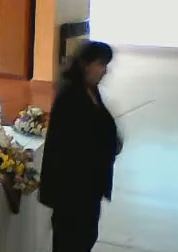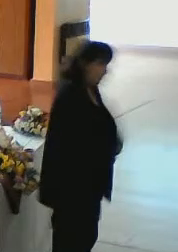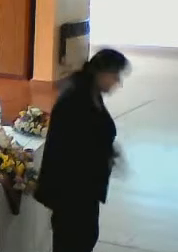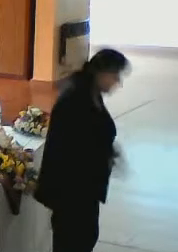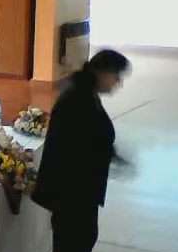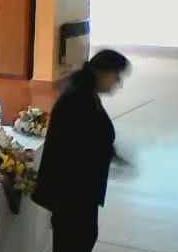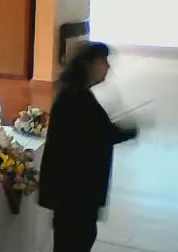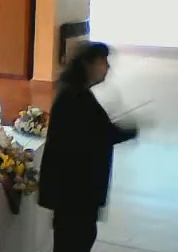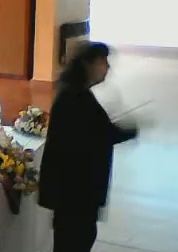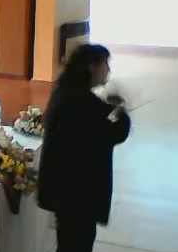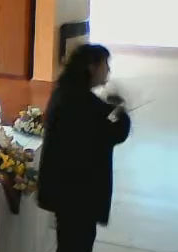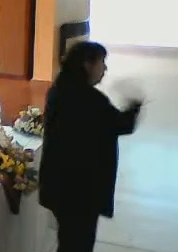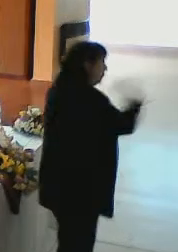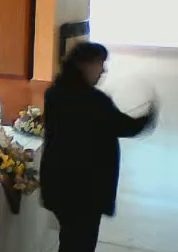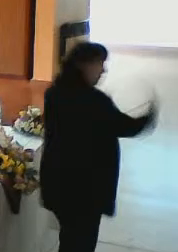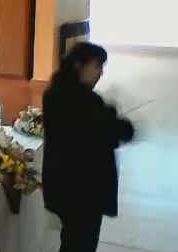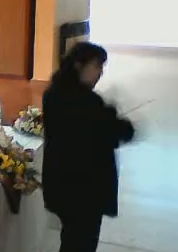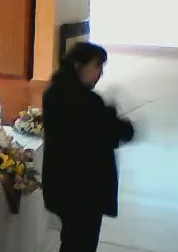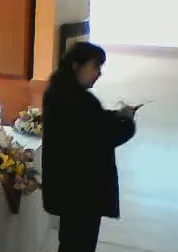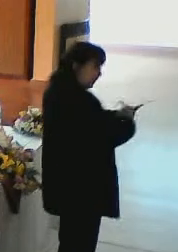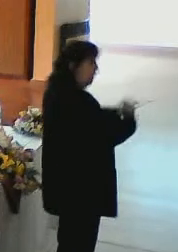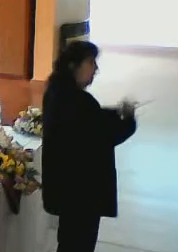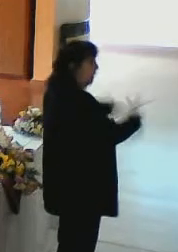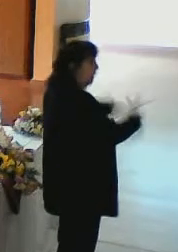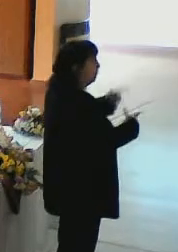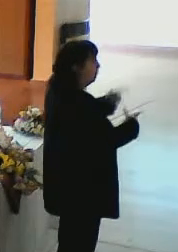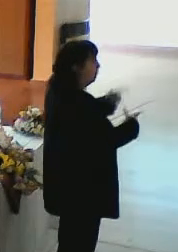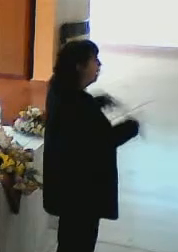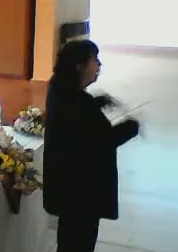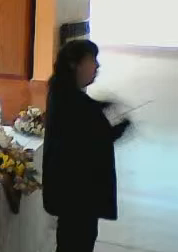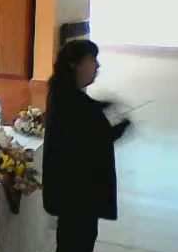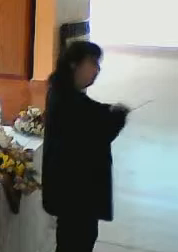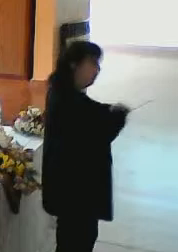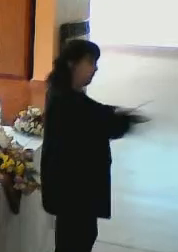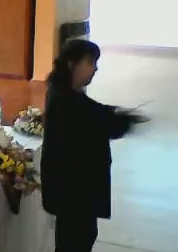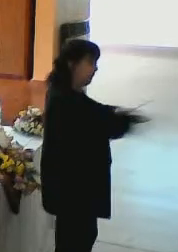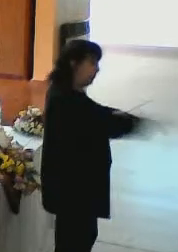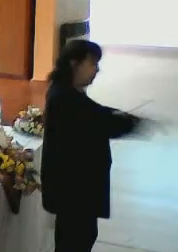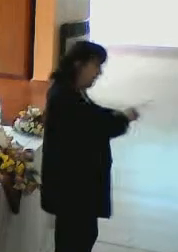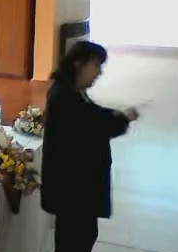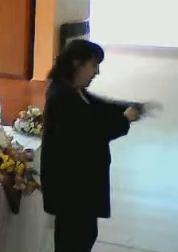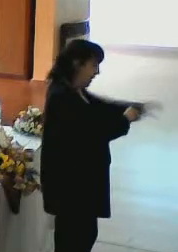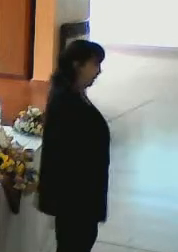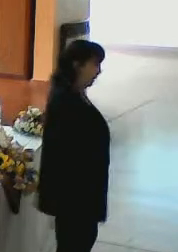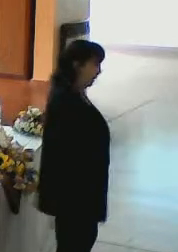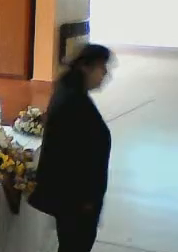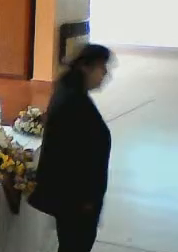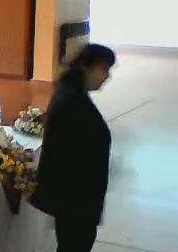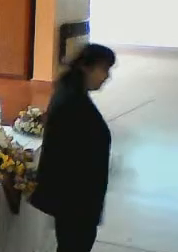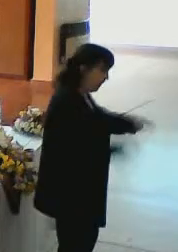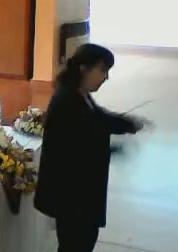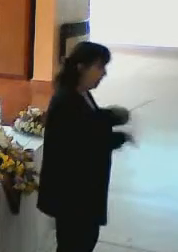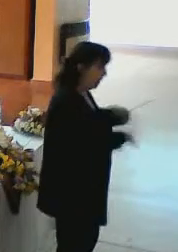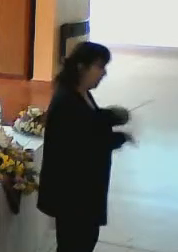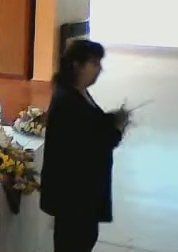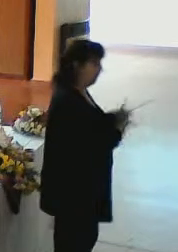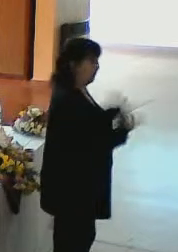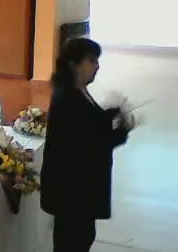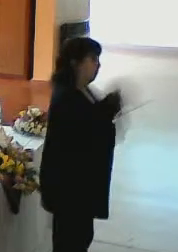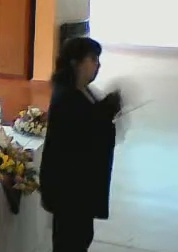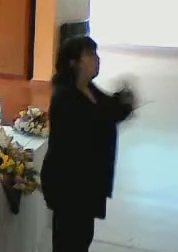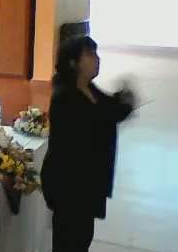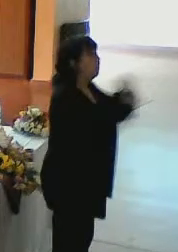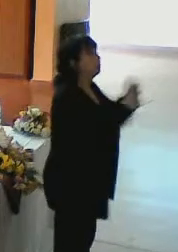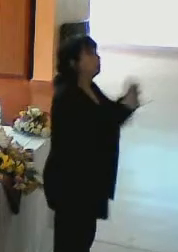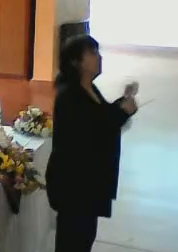El desarrollo psicomotor lo vamos a investigar área por área, ya vamos a ver los síntomas de alarma más